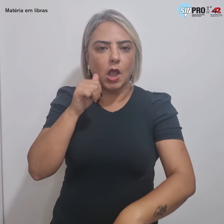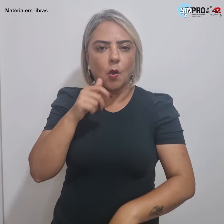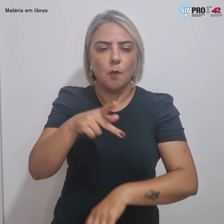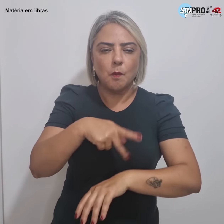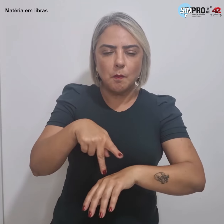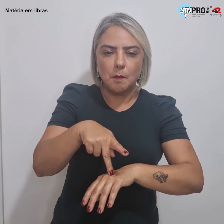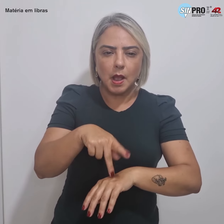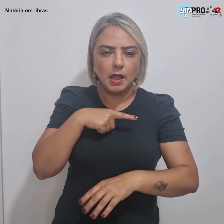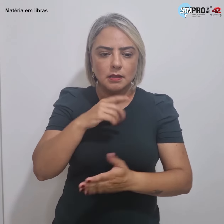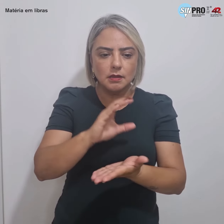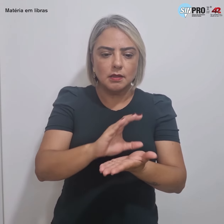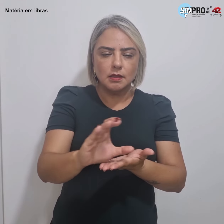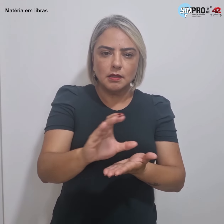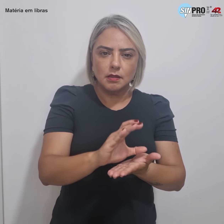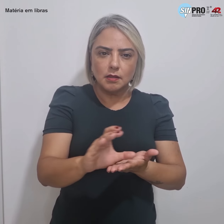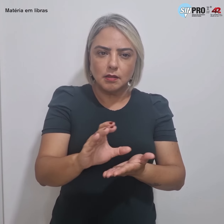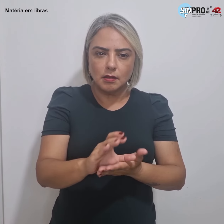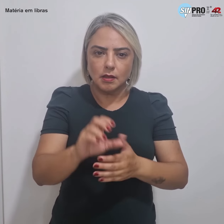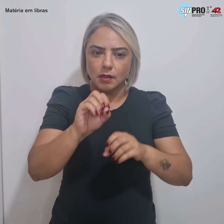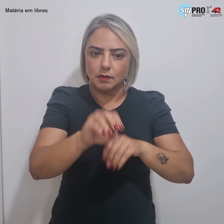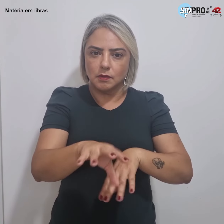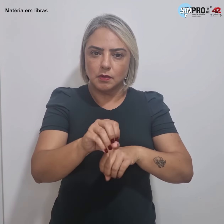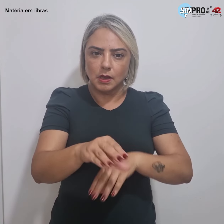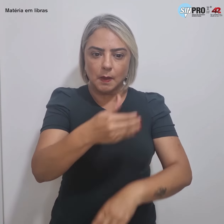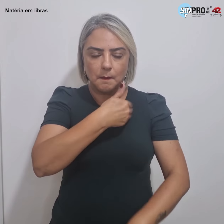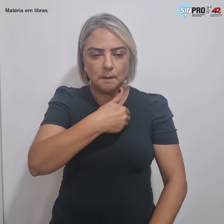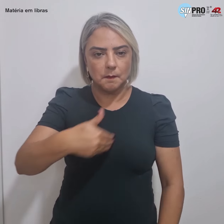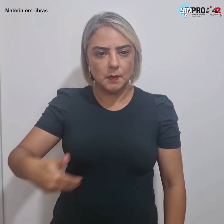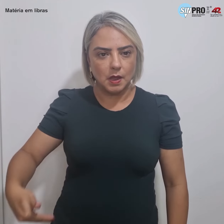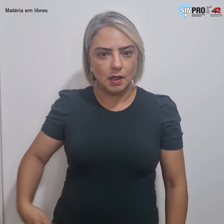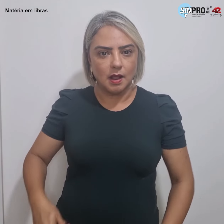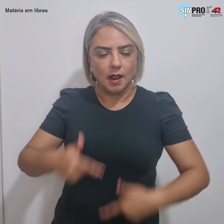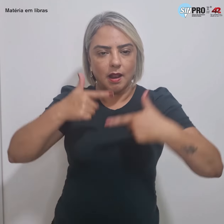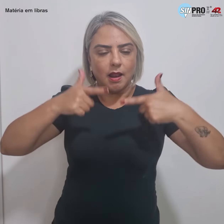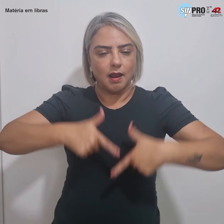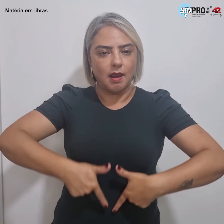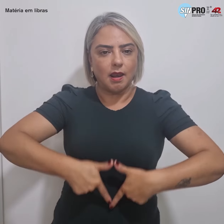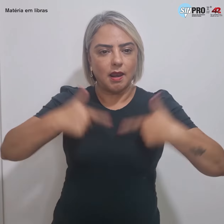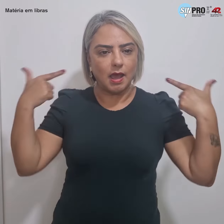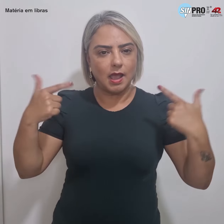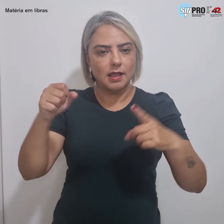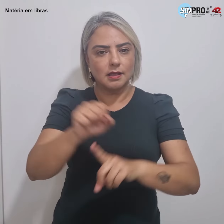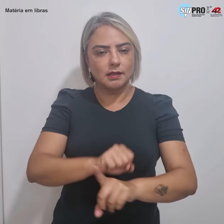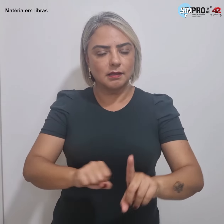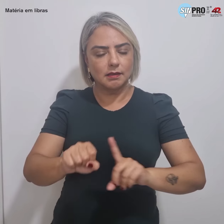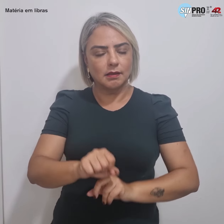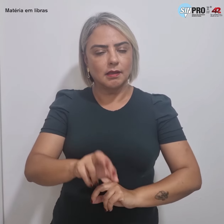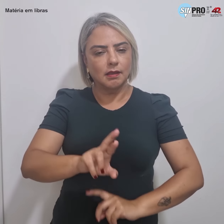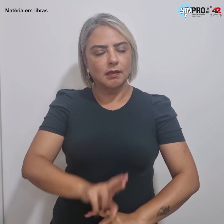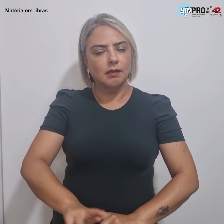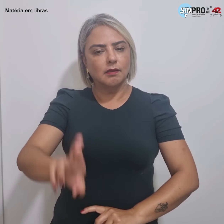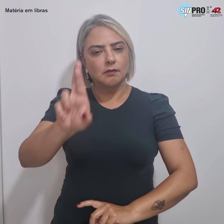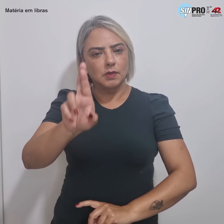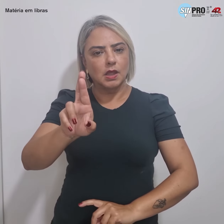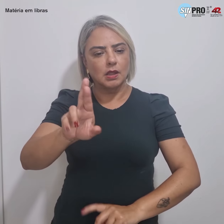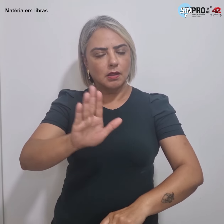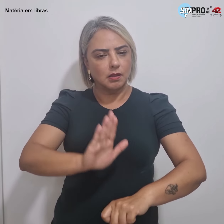que investe em uma educação pública, laica, socialmente referenciada e emancipadora